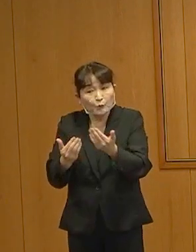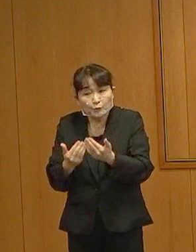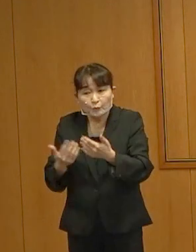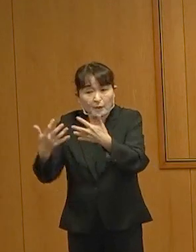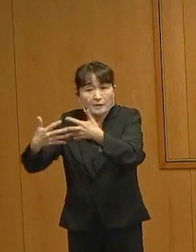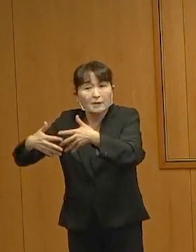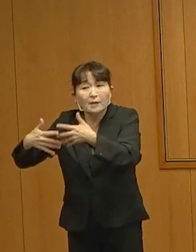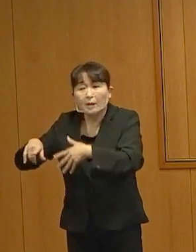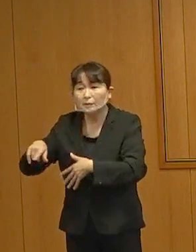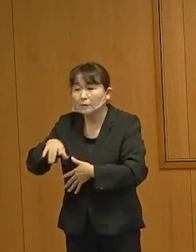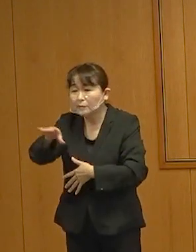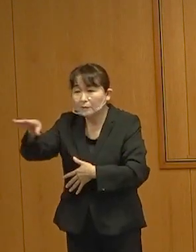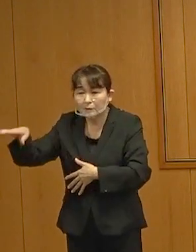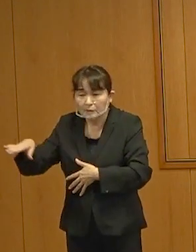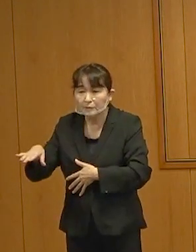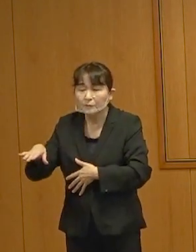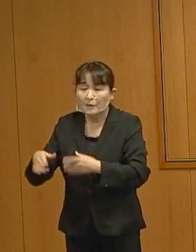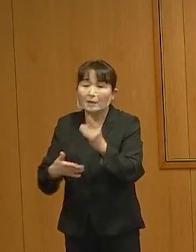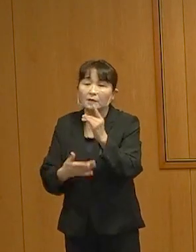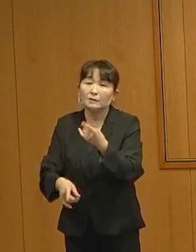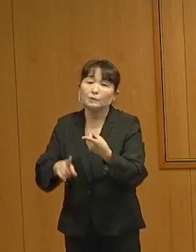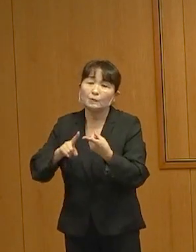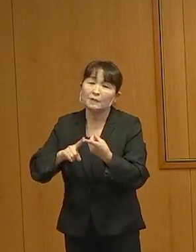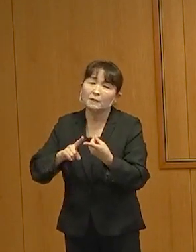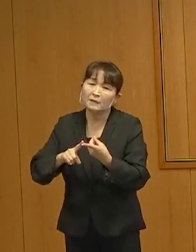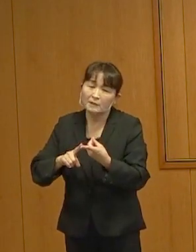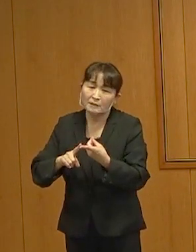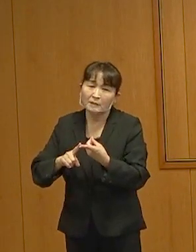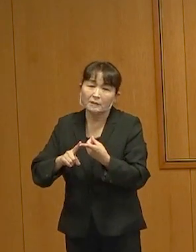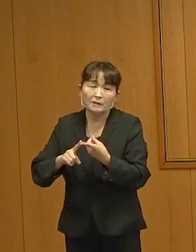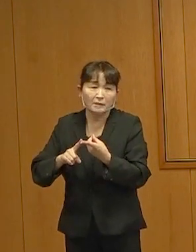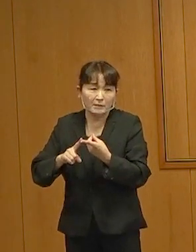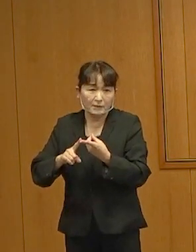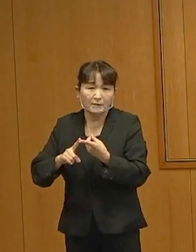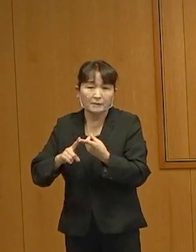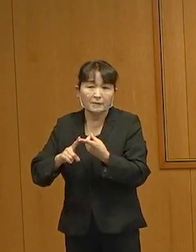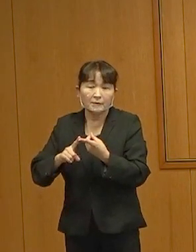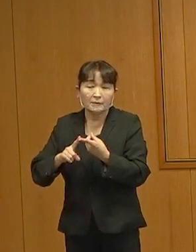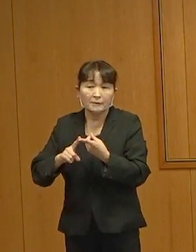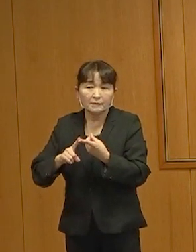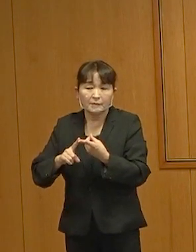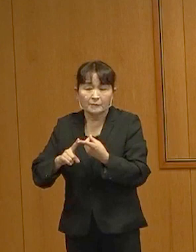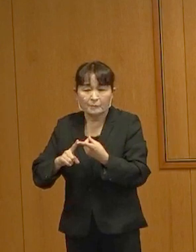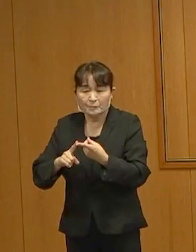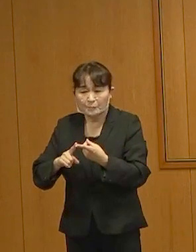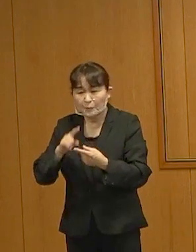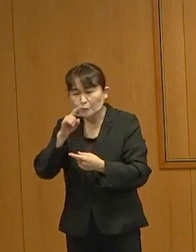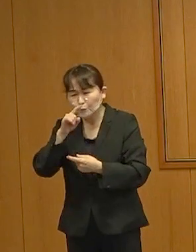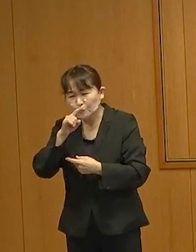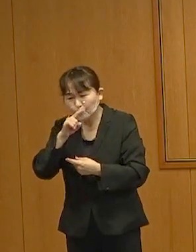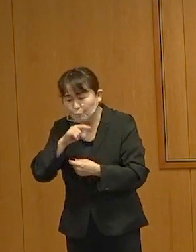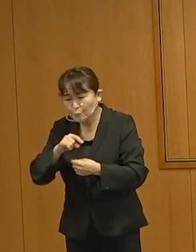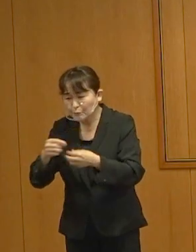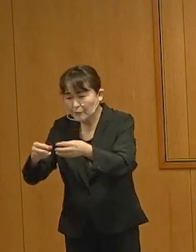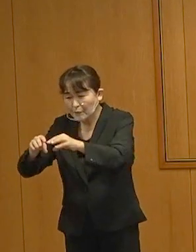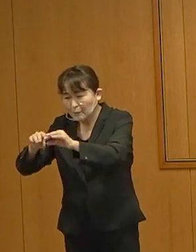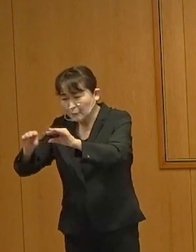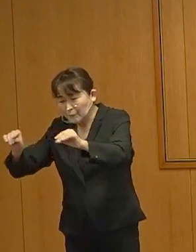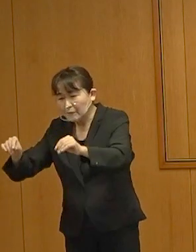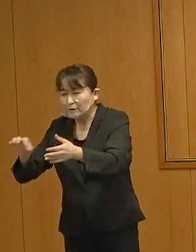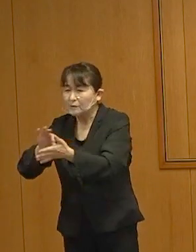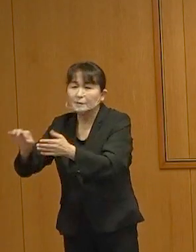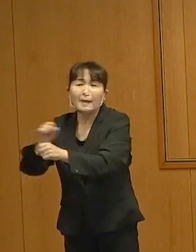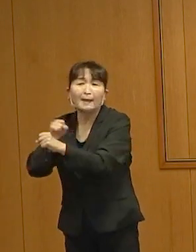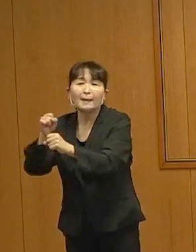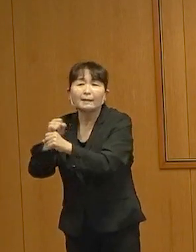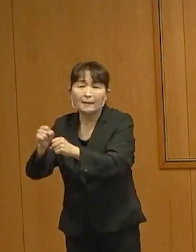ね、基礎的な部分での腐食等が進んで更新できないものっていうのも